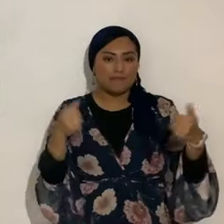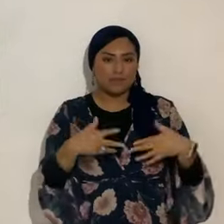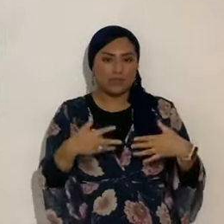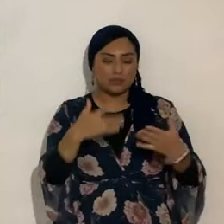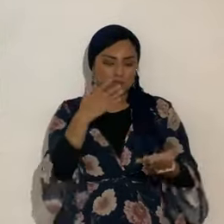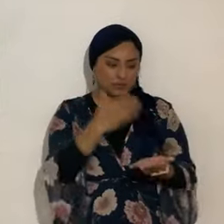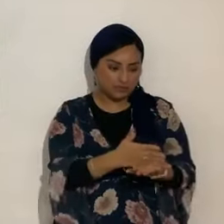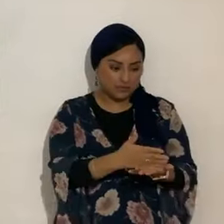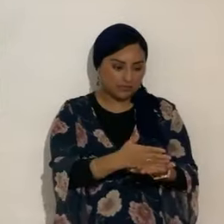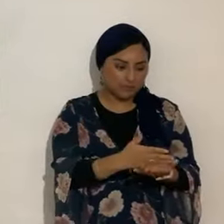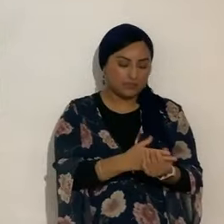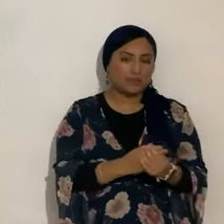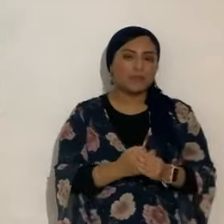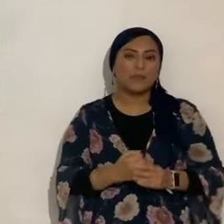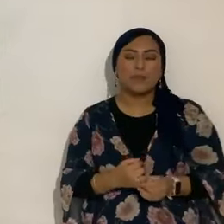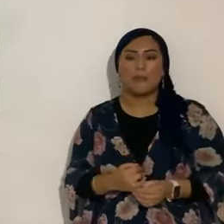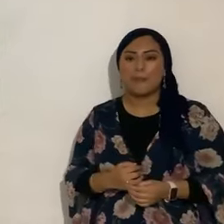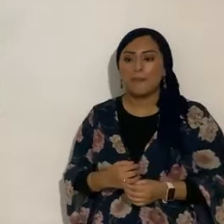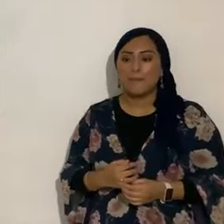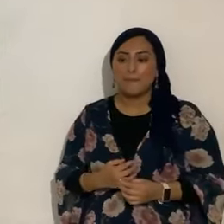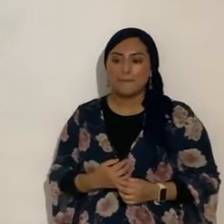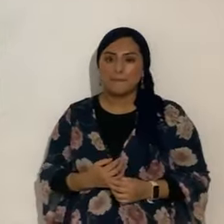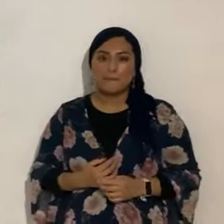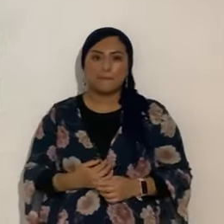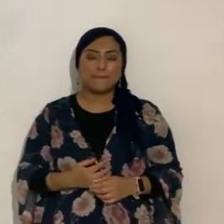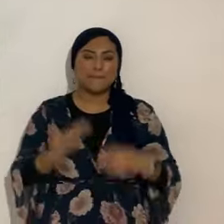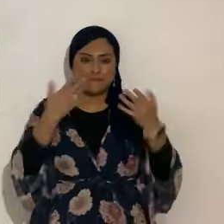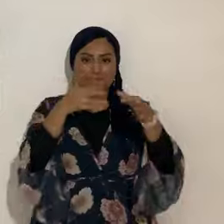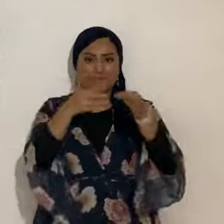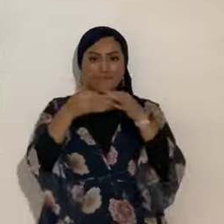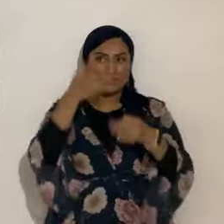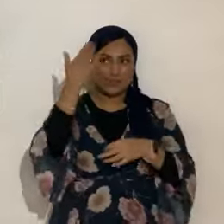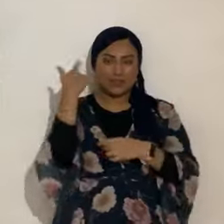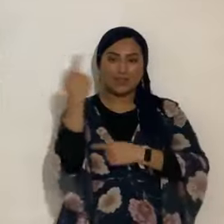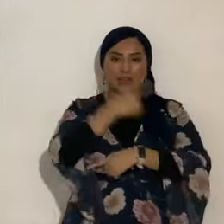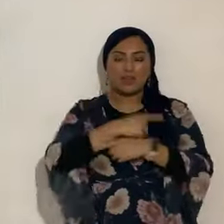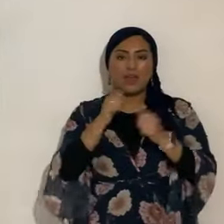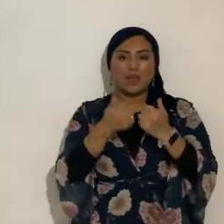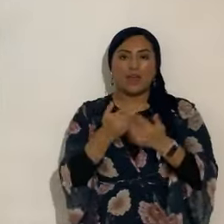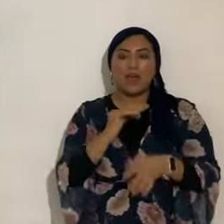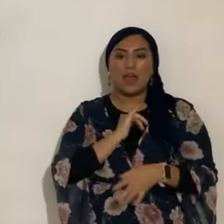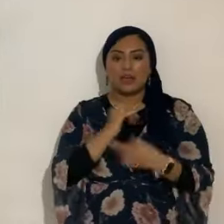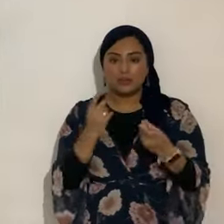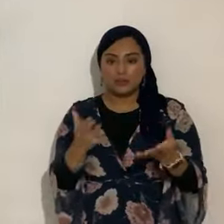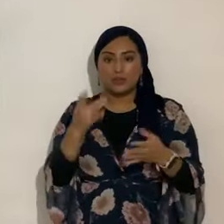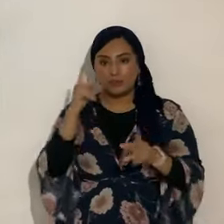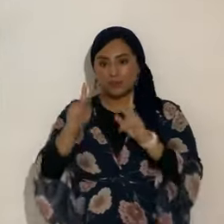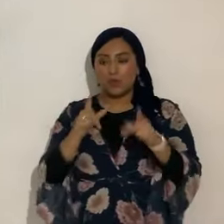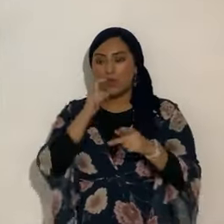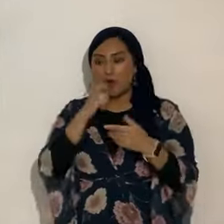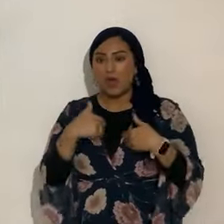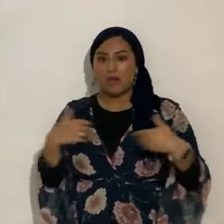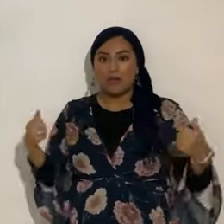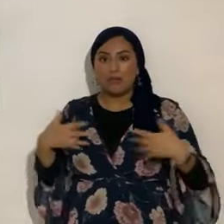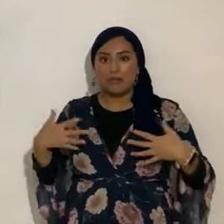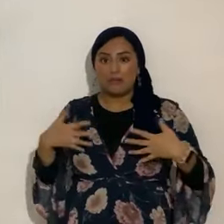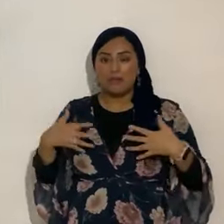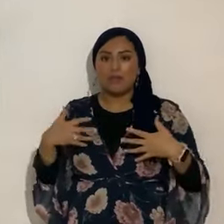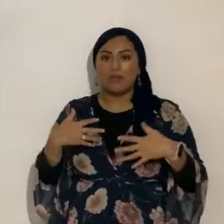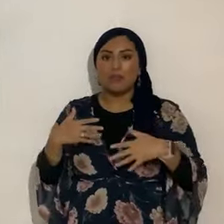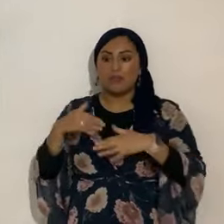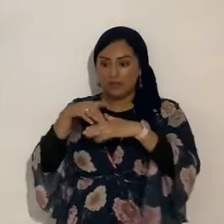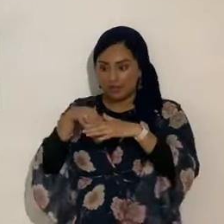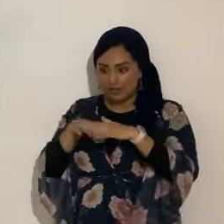terror, ¿sí? Ese terror. Ya les expliqué en algún día cómo le hacía yo para las personas que tenían terror por subirse